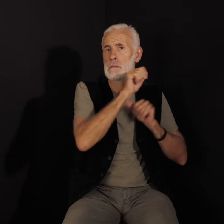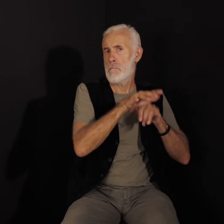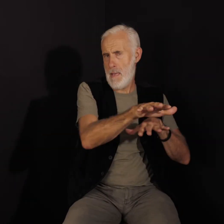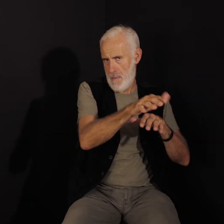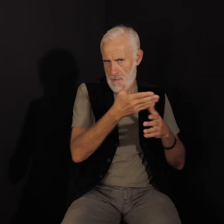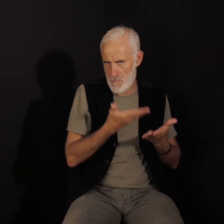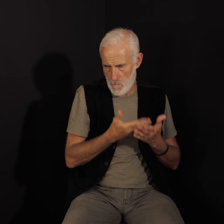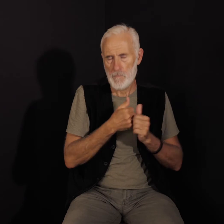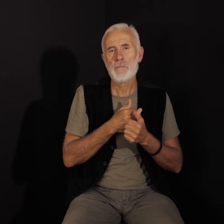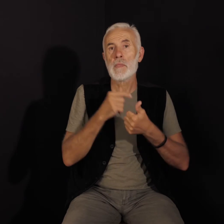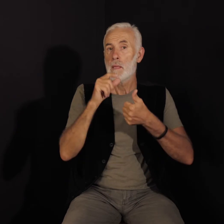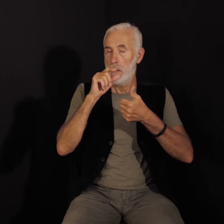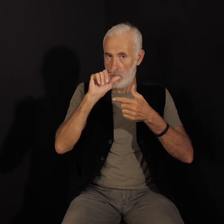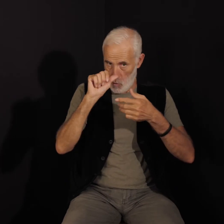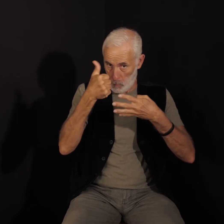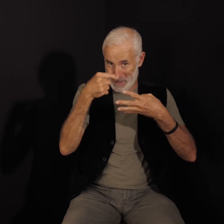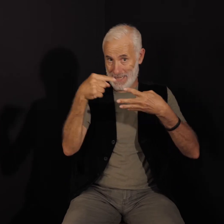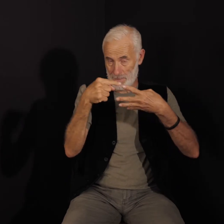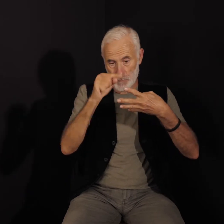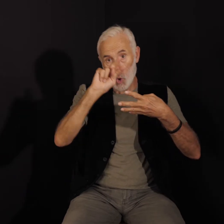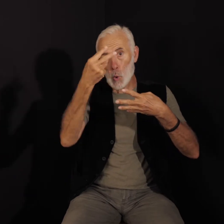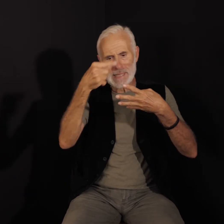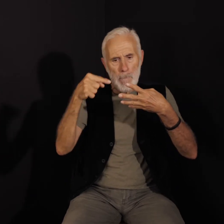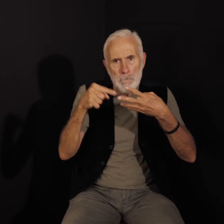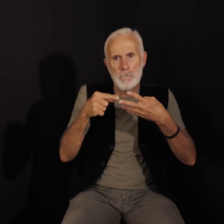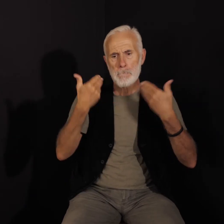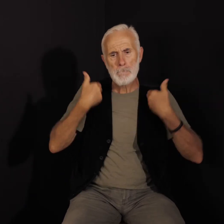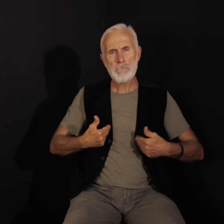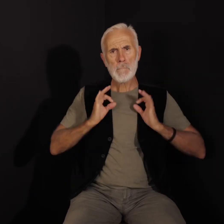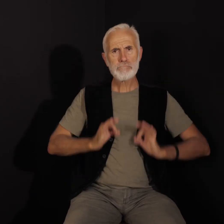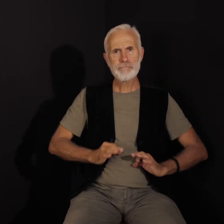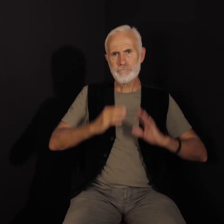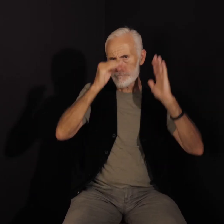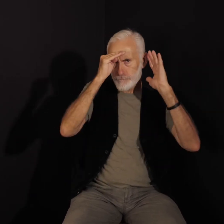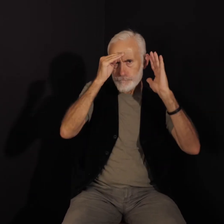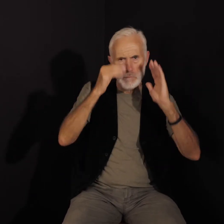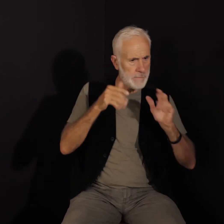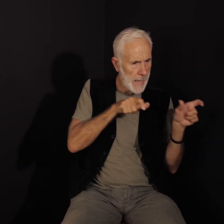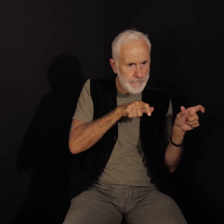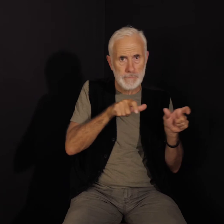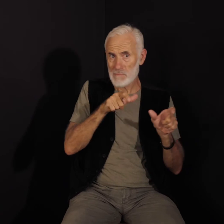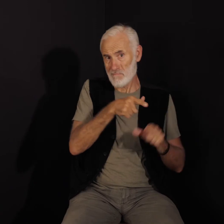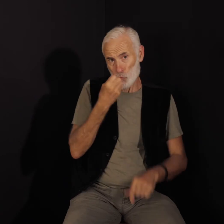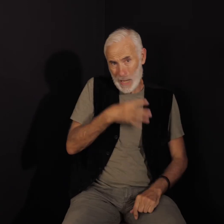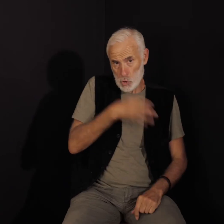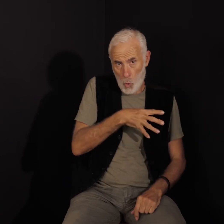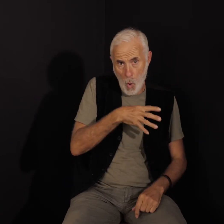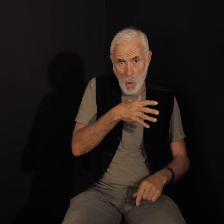partie s'intéresse au patrouilleur, l'homme